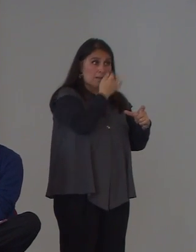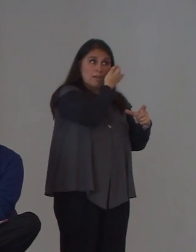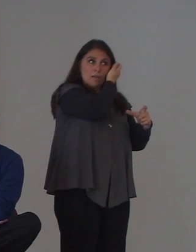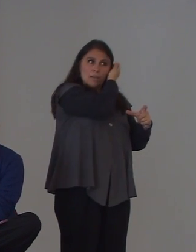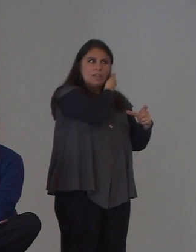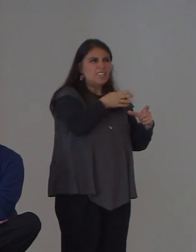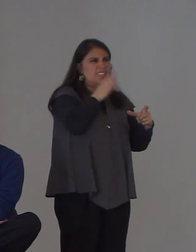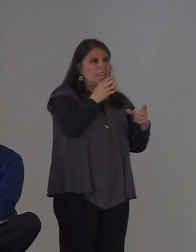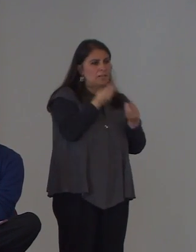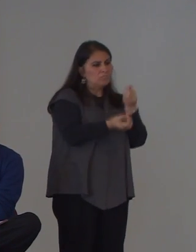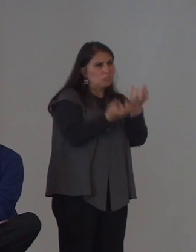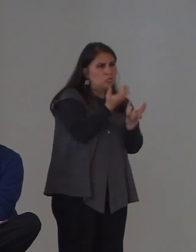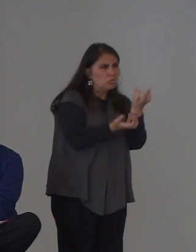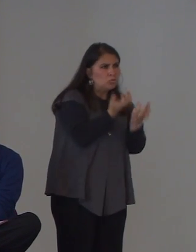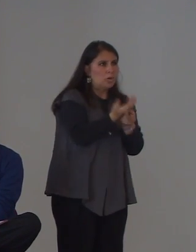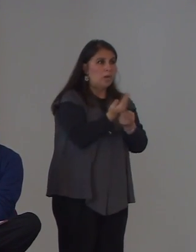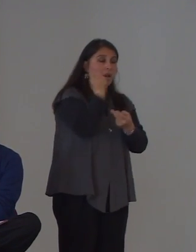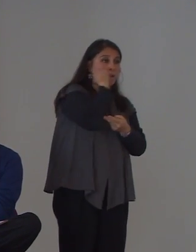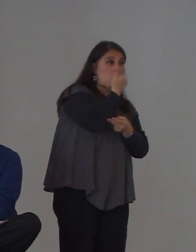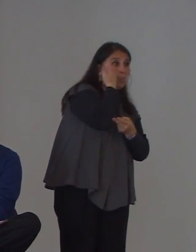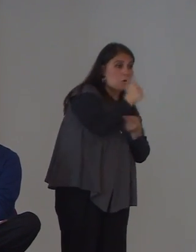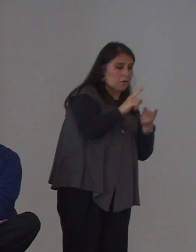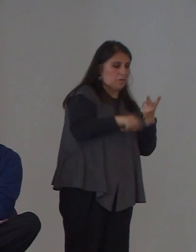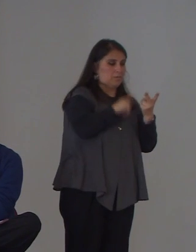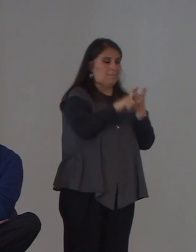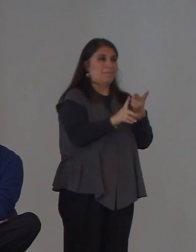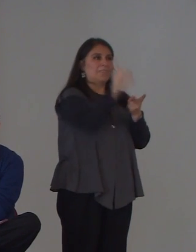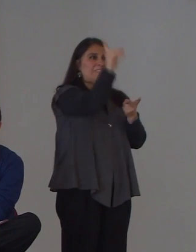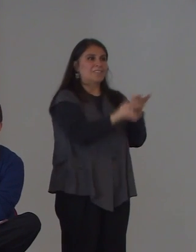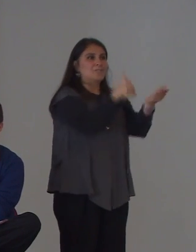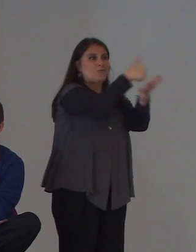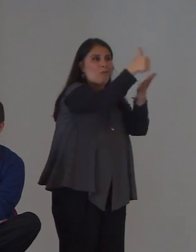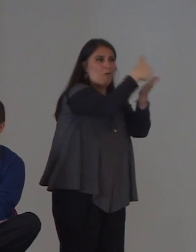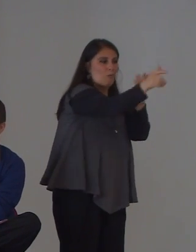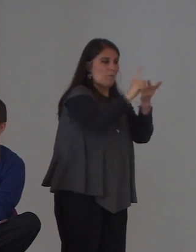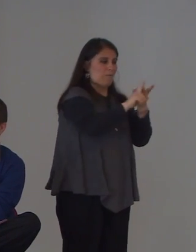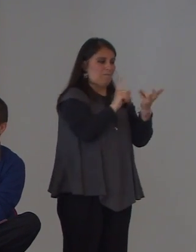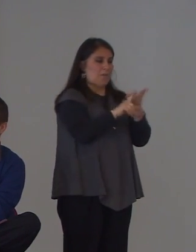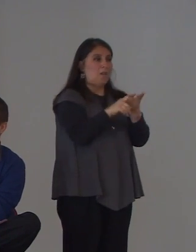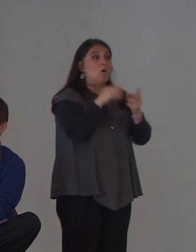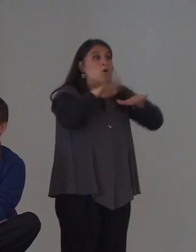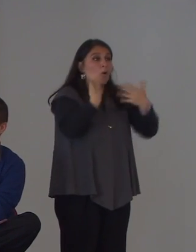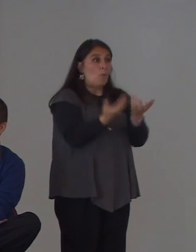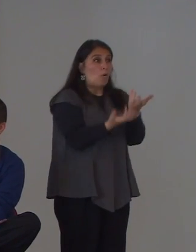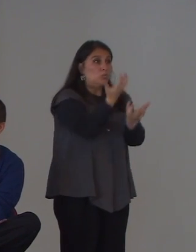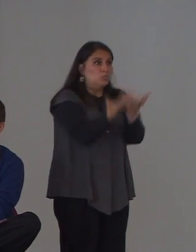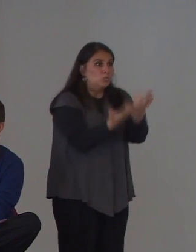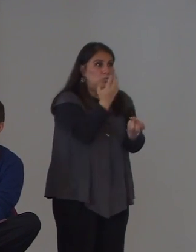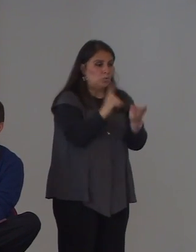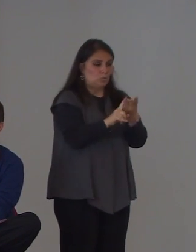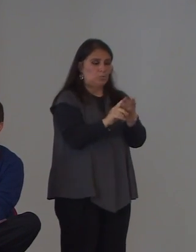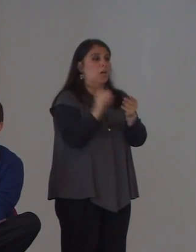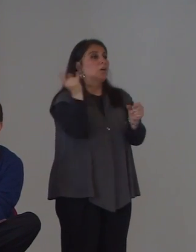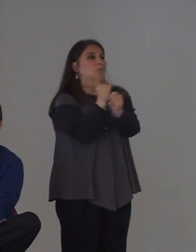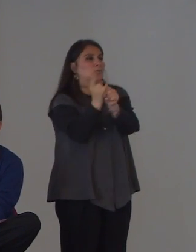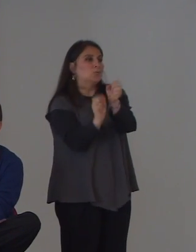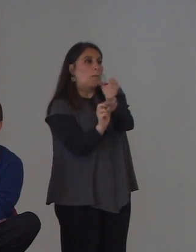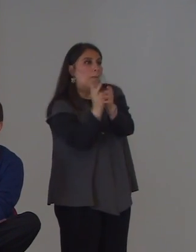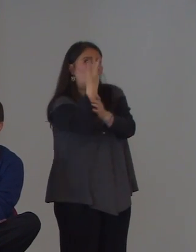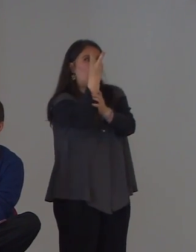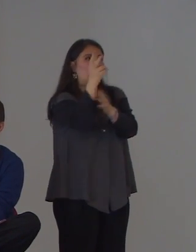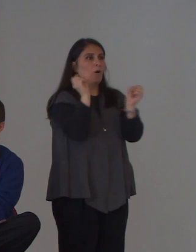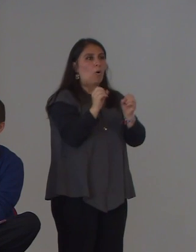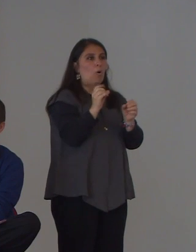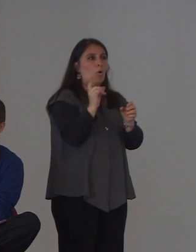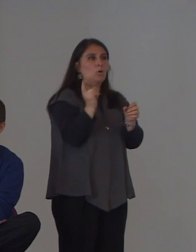mujeres, están las decisiones de a quién le compro los productos, cómo los preparo, si uso la planta o uso el